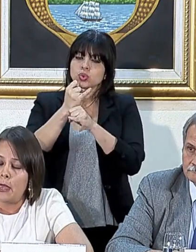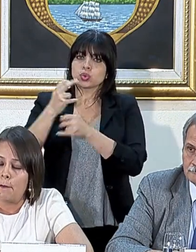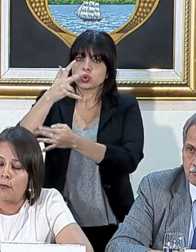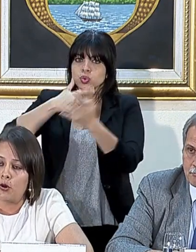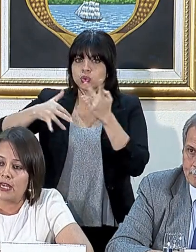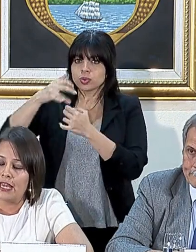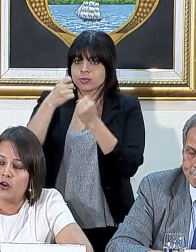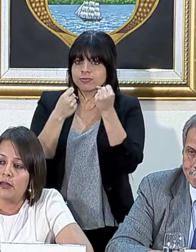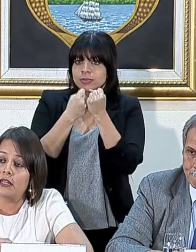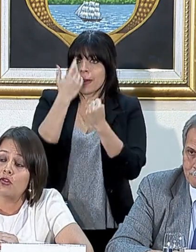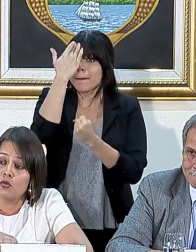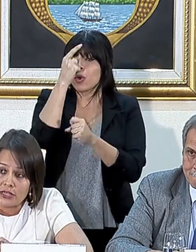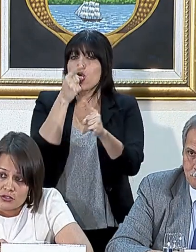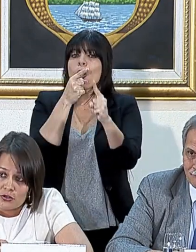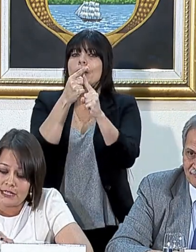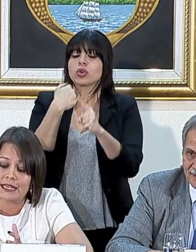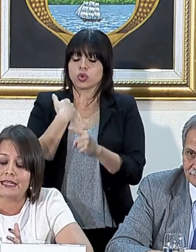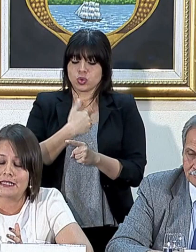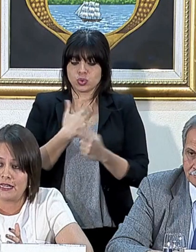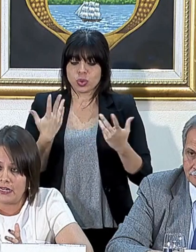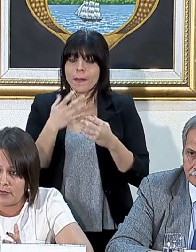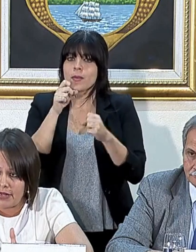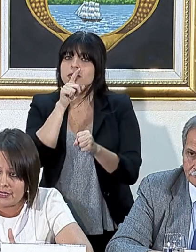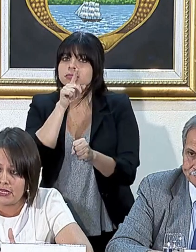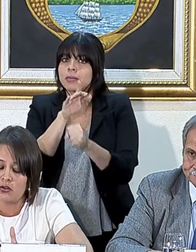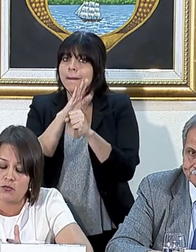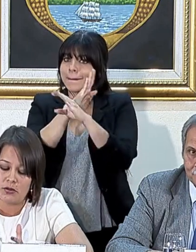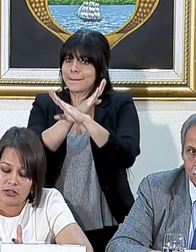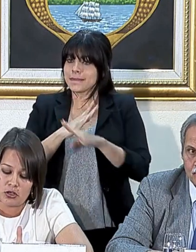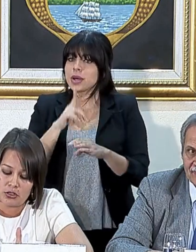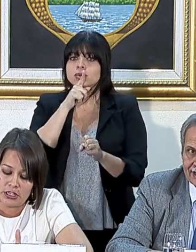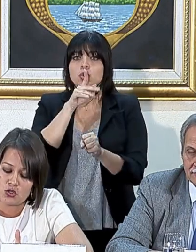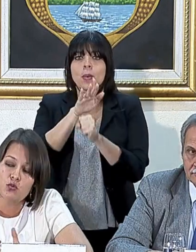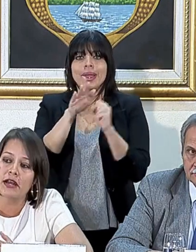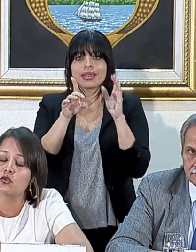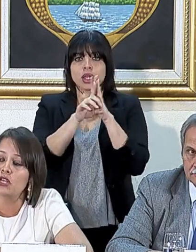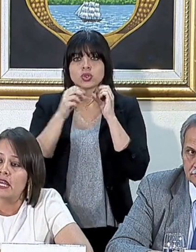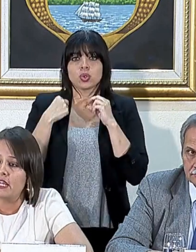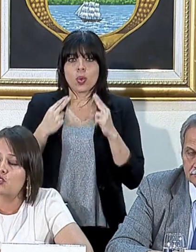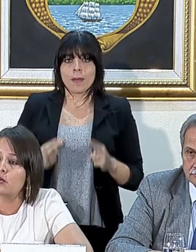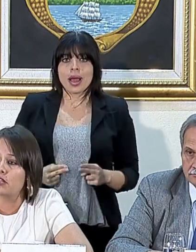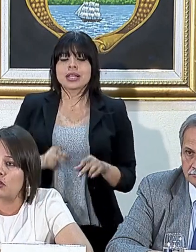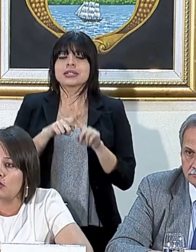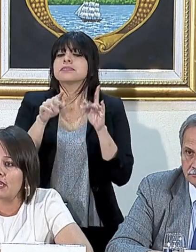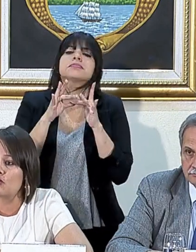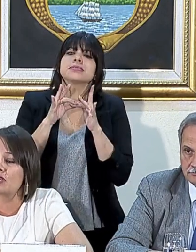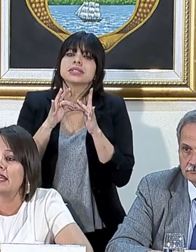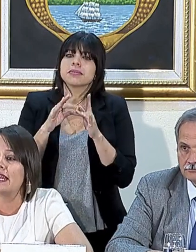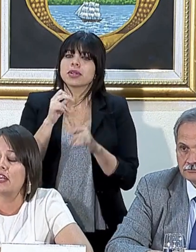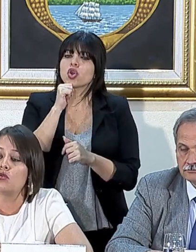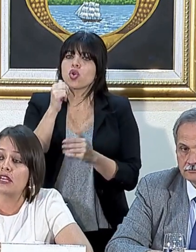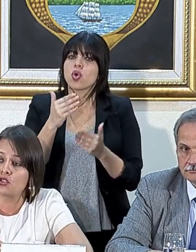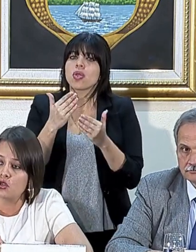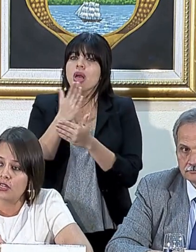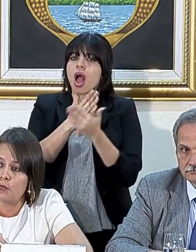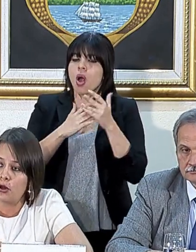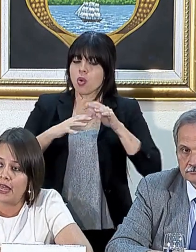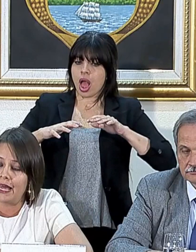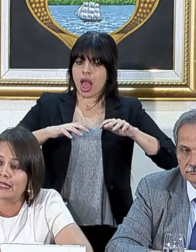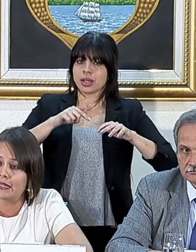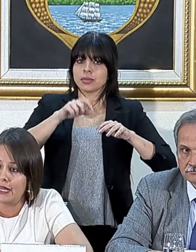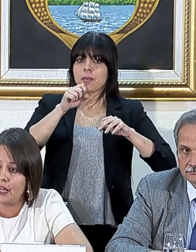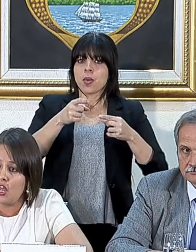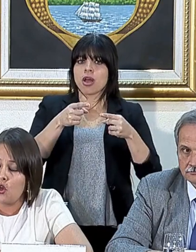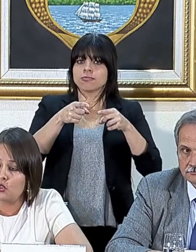interinstitucionales, porque el objetivo nuestro es garantizar la paz, el cumplimiento de los derechos humanos y sobre todo que no se genere alguna acción que